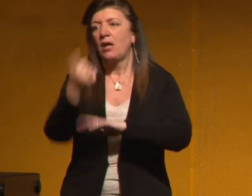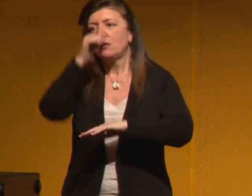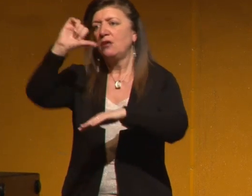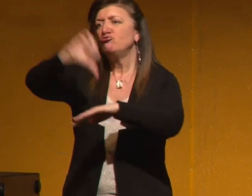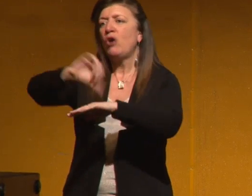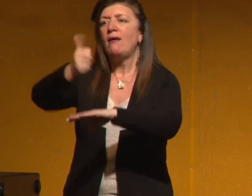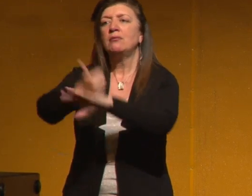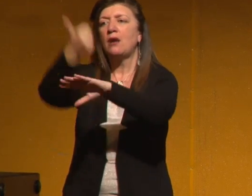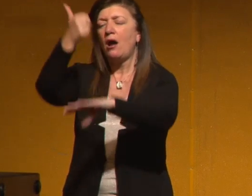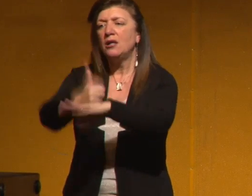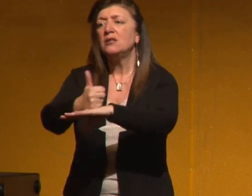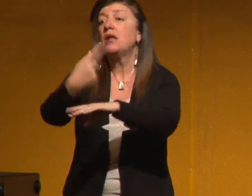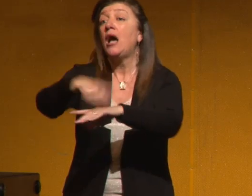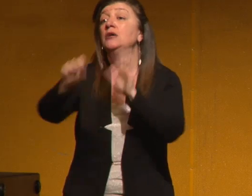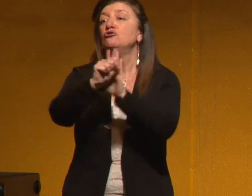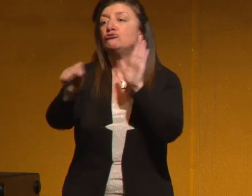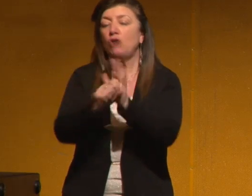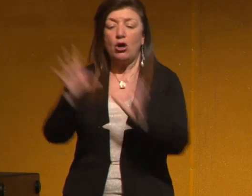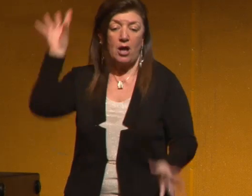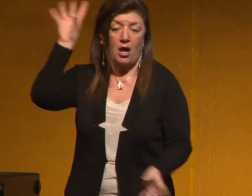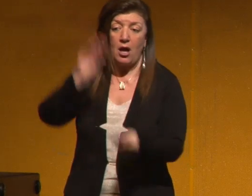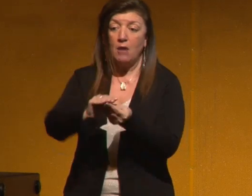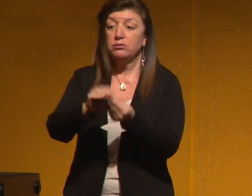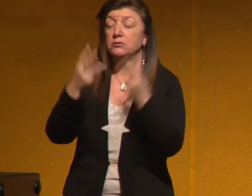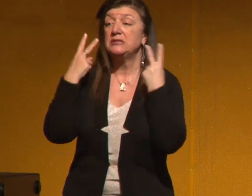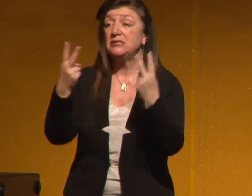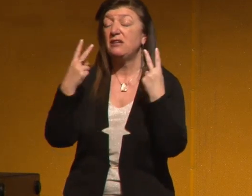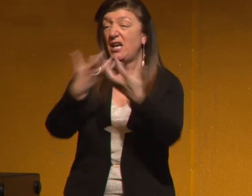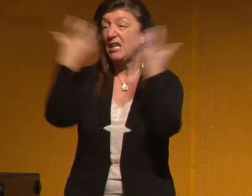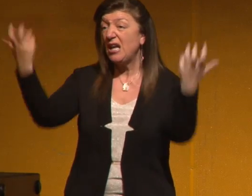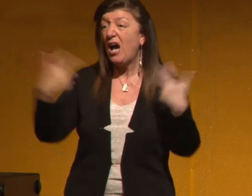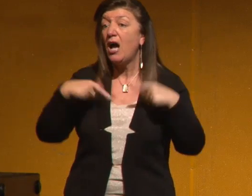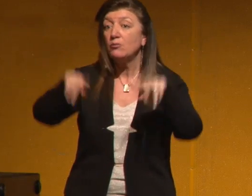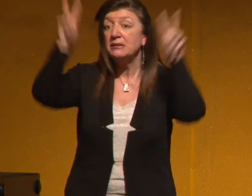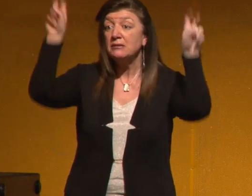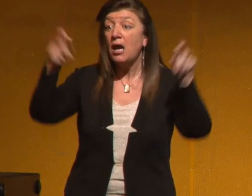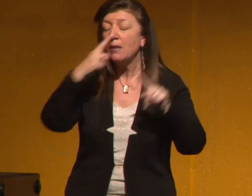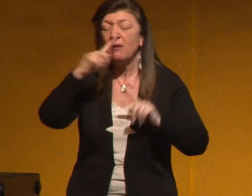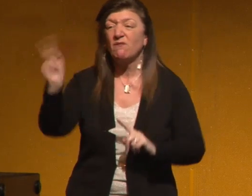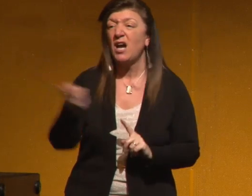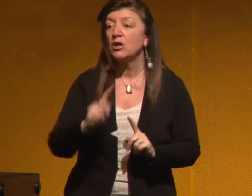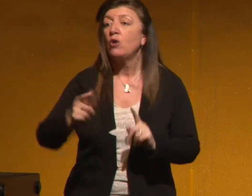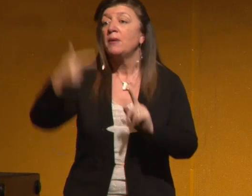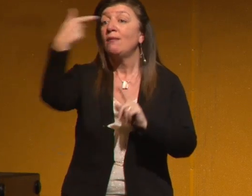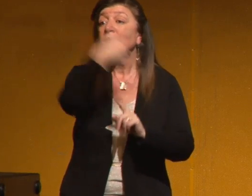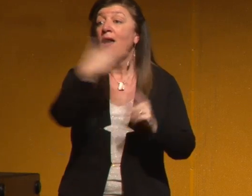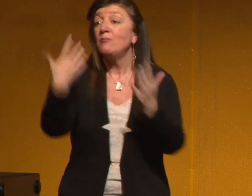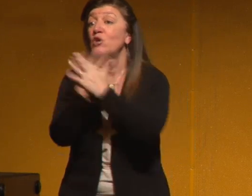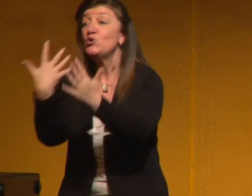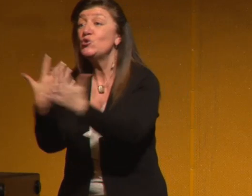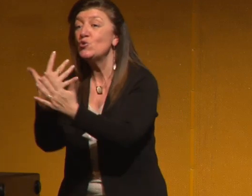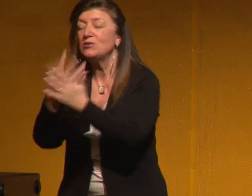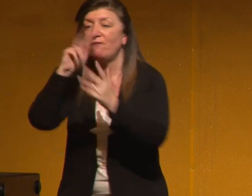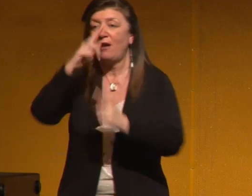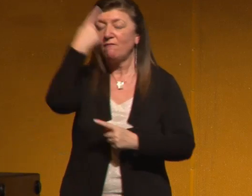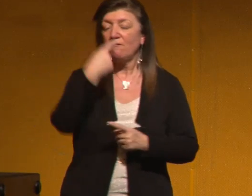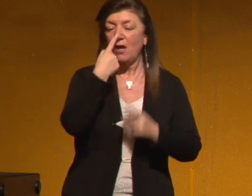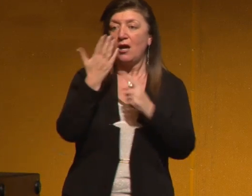riscontrate nella storia si tratta di un tema il cui il fenomeno delle cosiddette fake news e la faccia più evidenti e